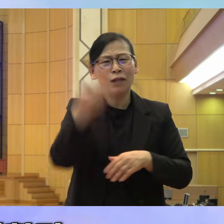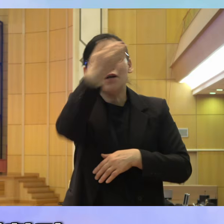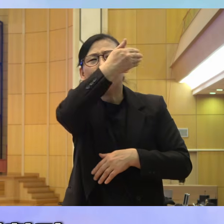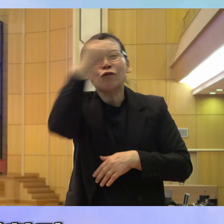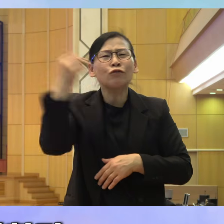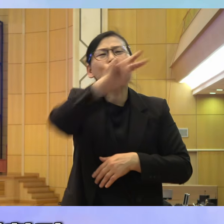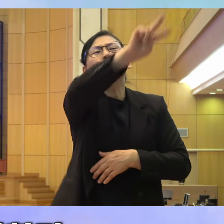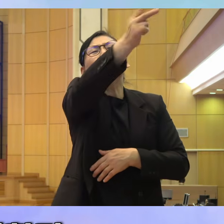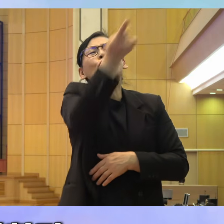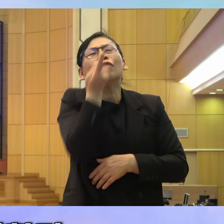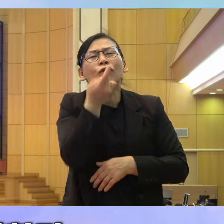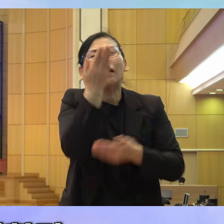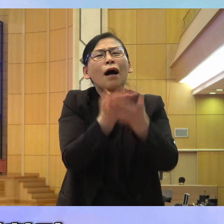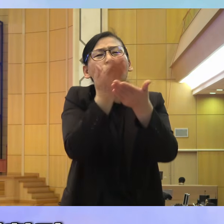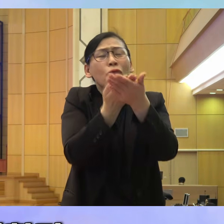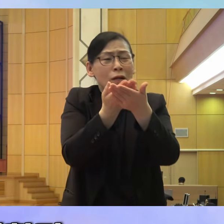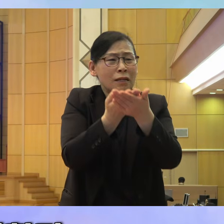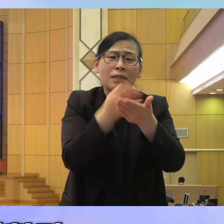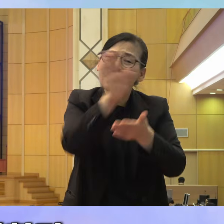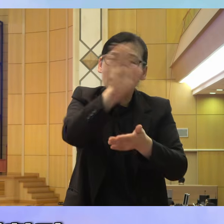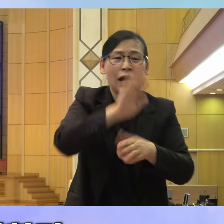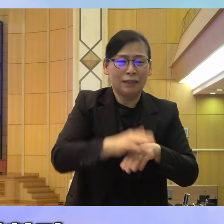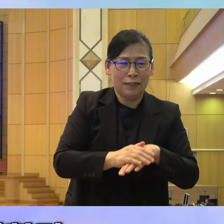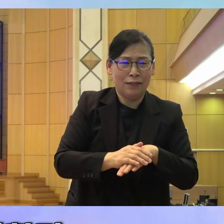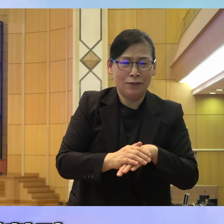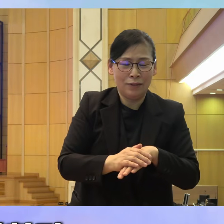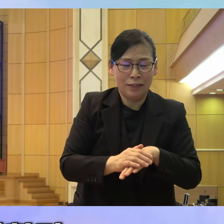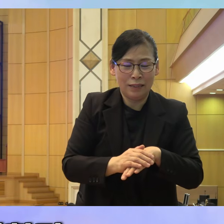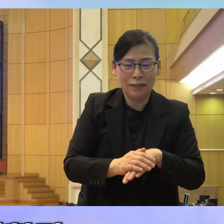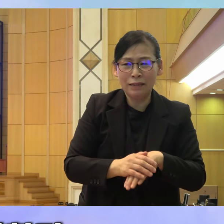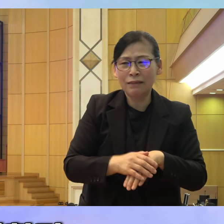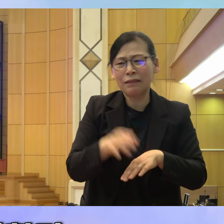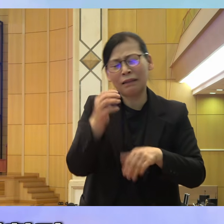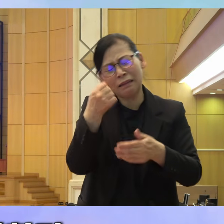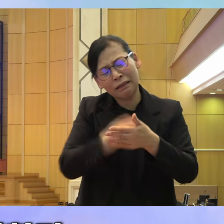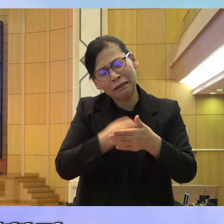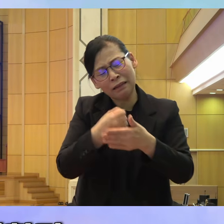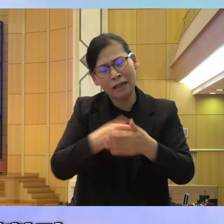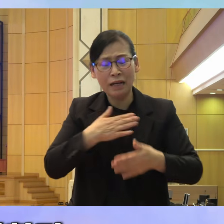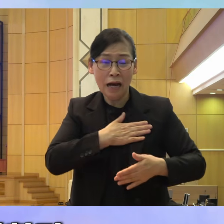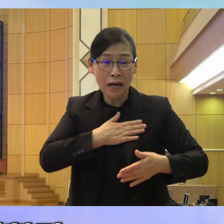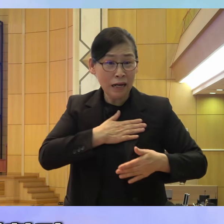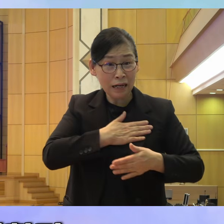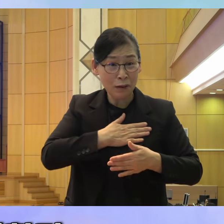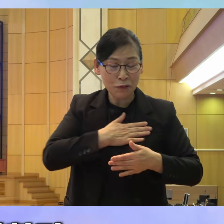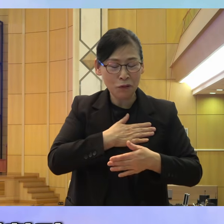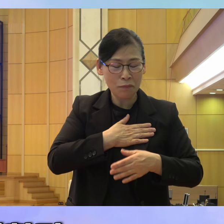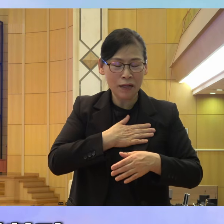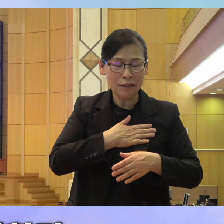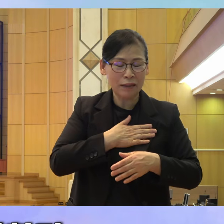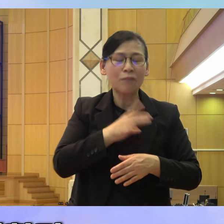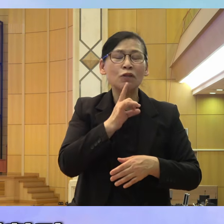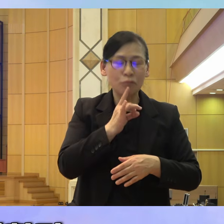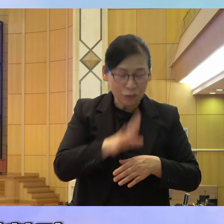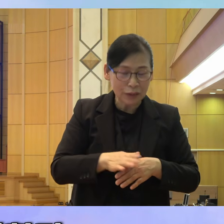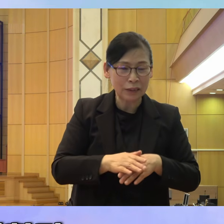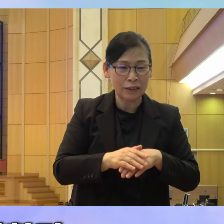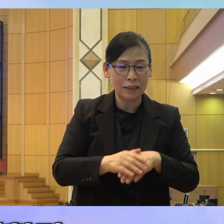그냥 눈물을 글썽글썽하고 그래봐야 그건 감정만 그냥 건드는 것